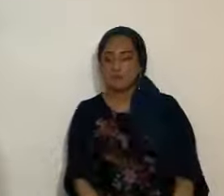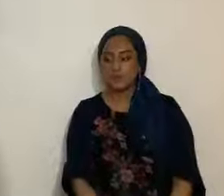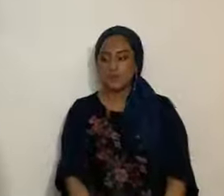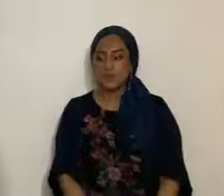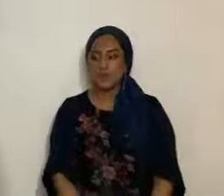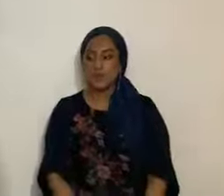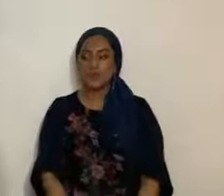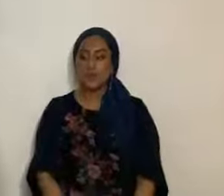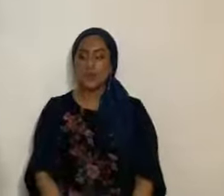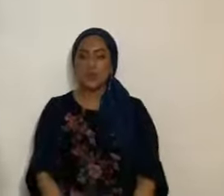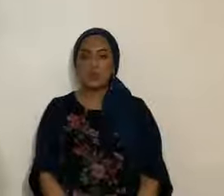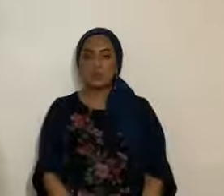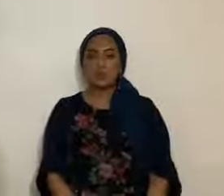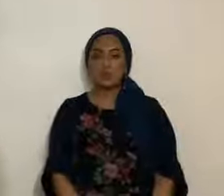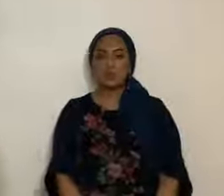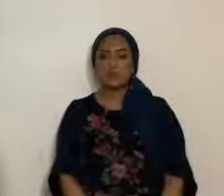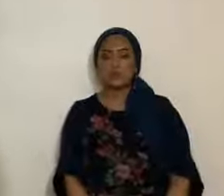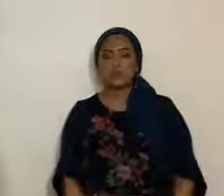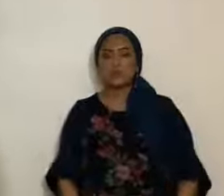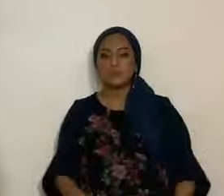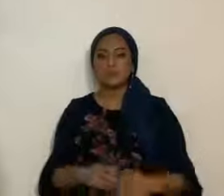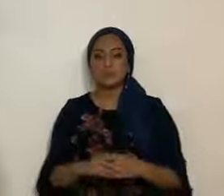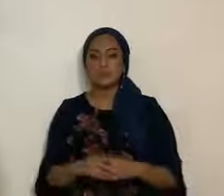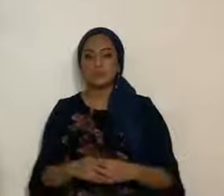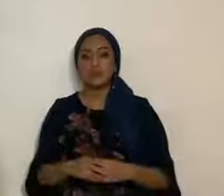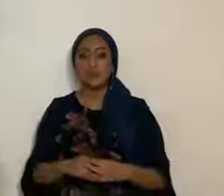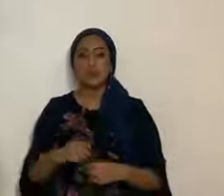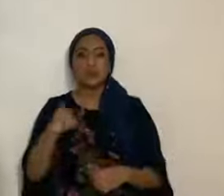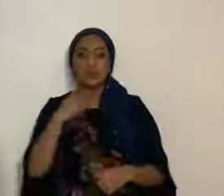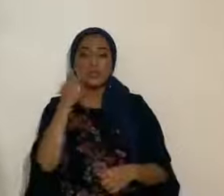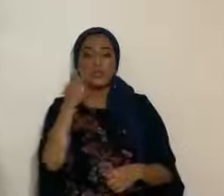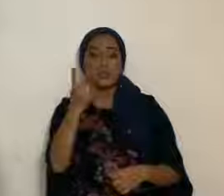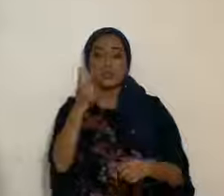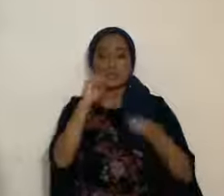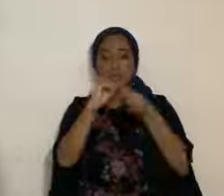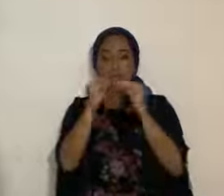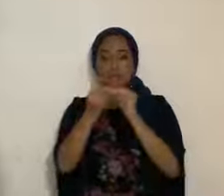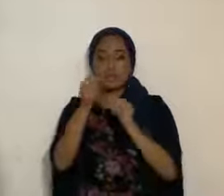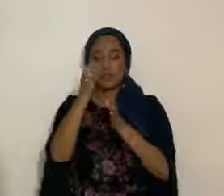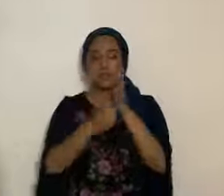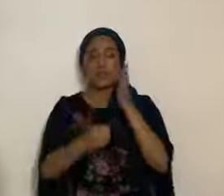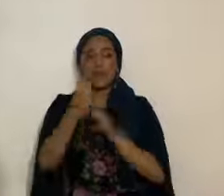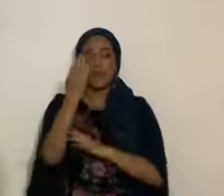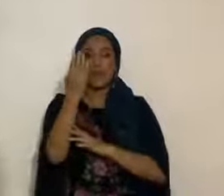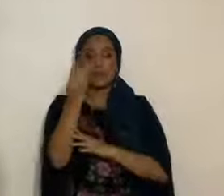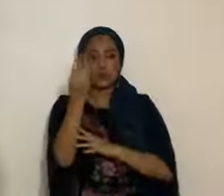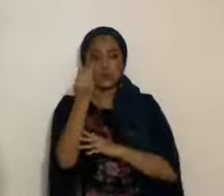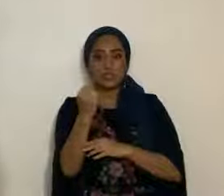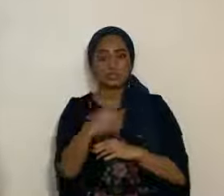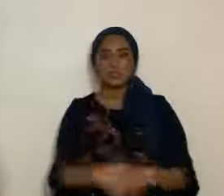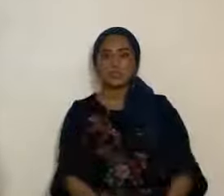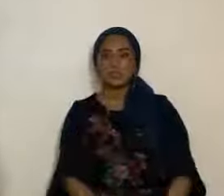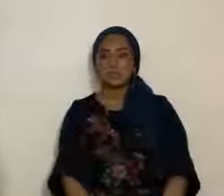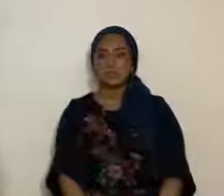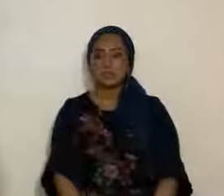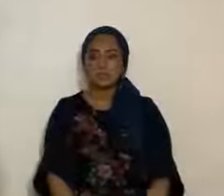Y vamos más adelante, por favor, porque vamos a ver en Números 14, los invito a que vayamos unos capítulos más adelante, y vamos